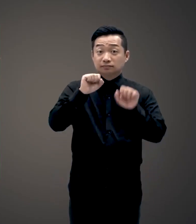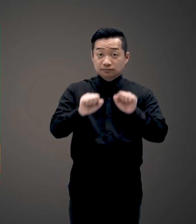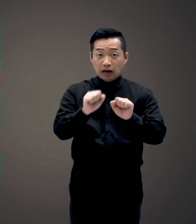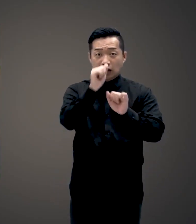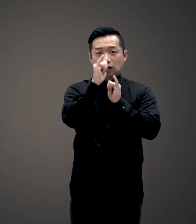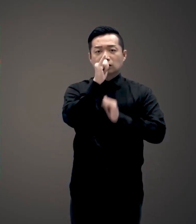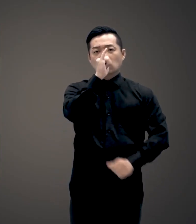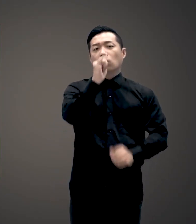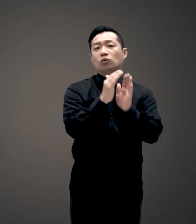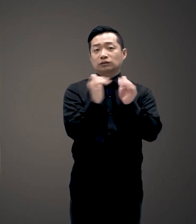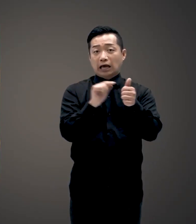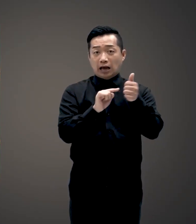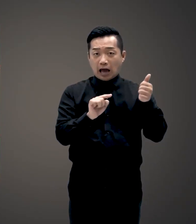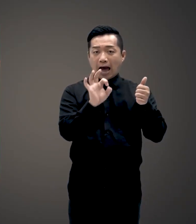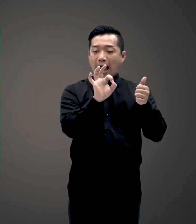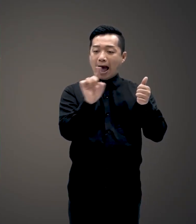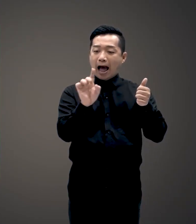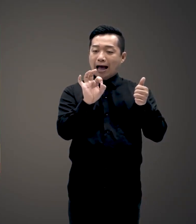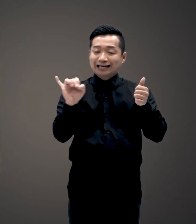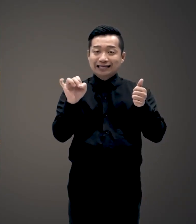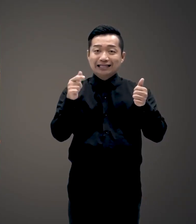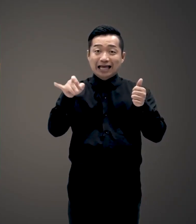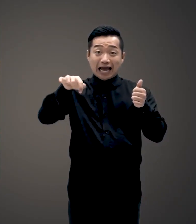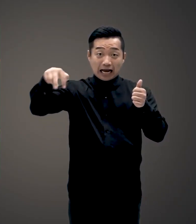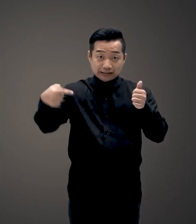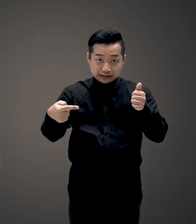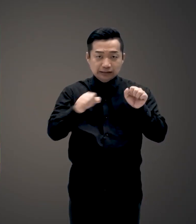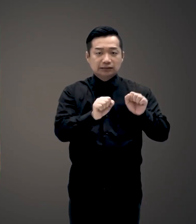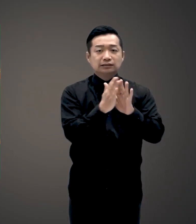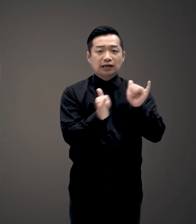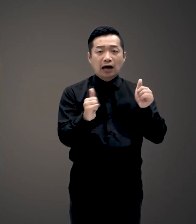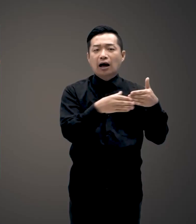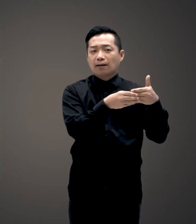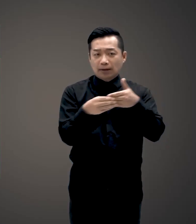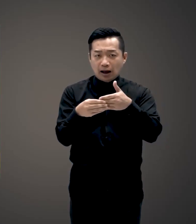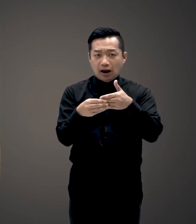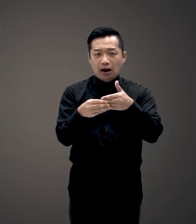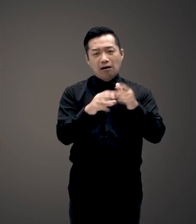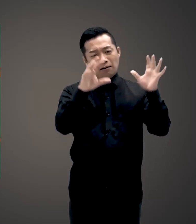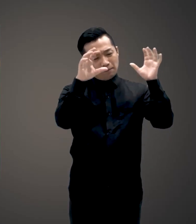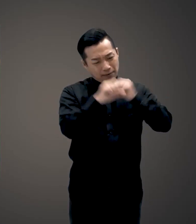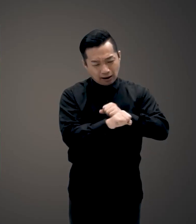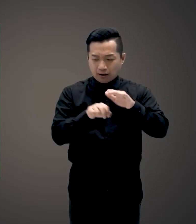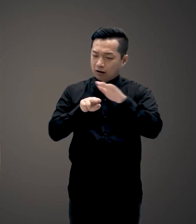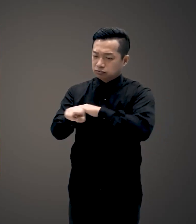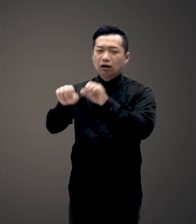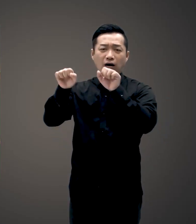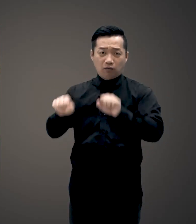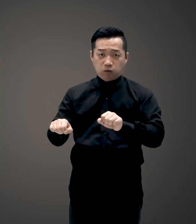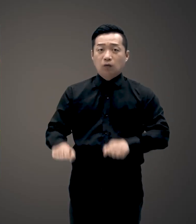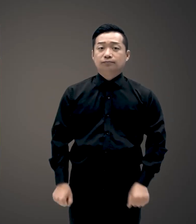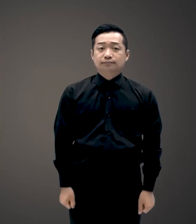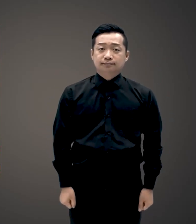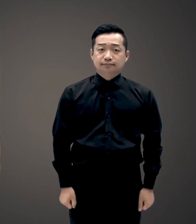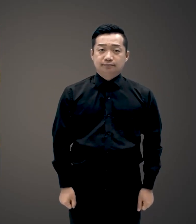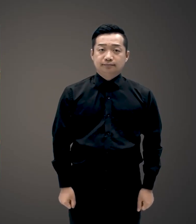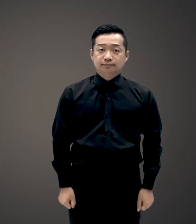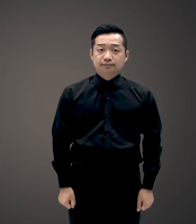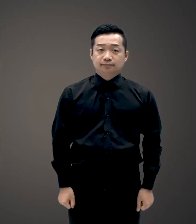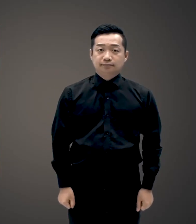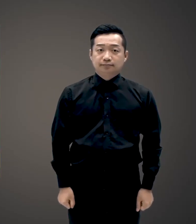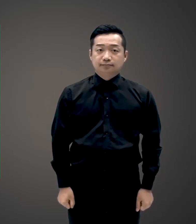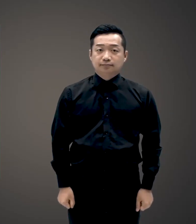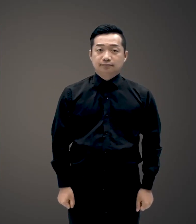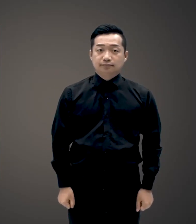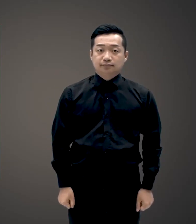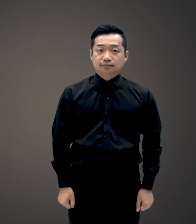살아남은 트로이아의 용사 아이네아스는 트로이아 유민들을 데리고 화염에 휩싸인 도성을 빠져나온다.